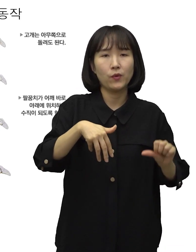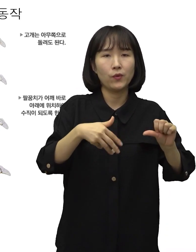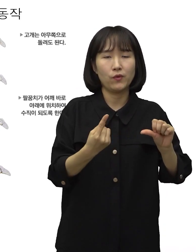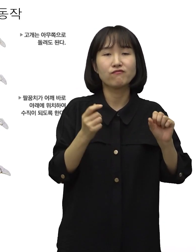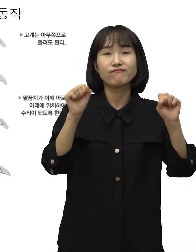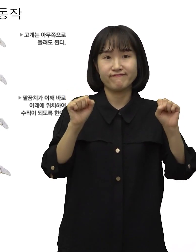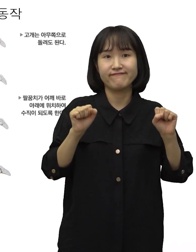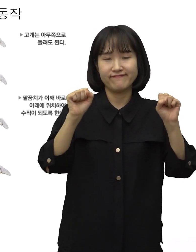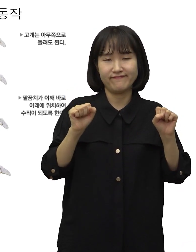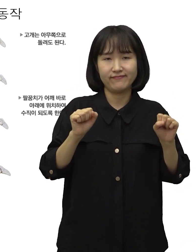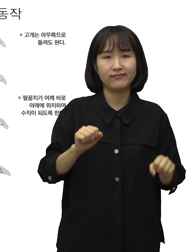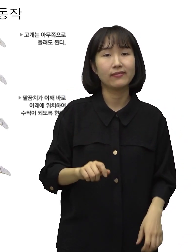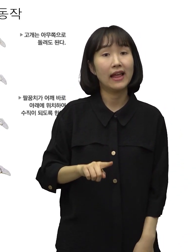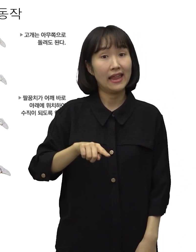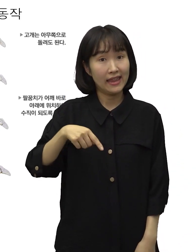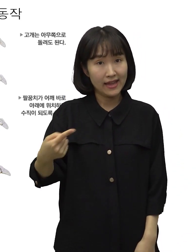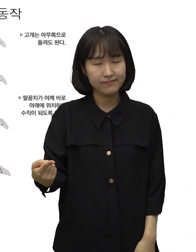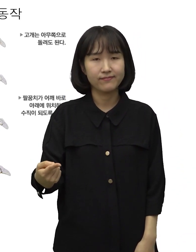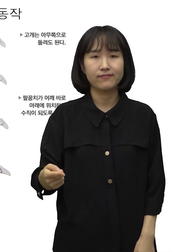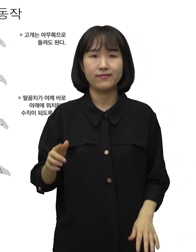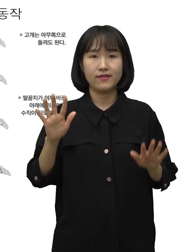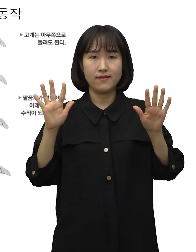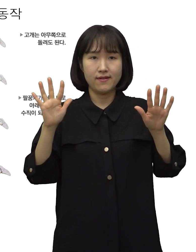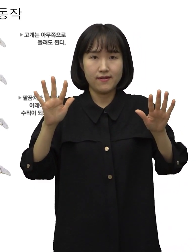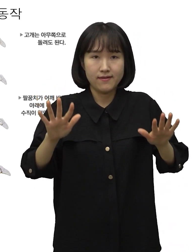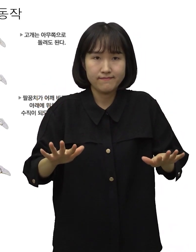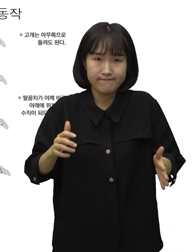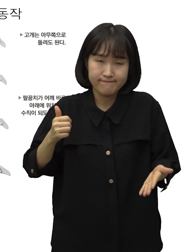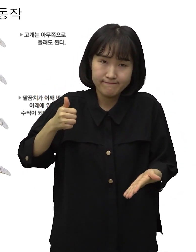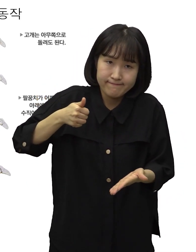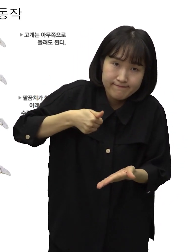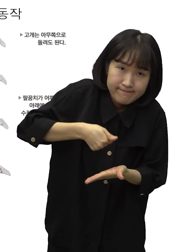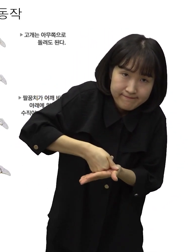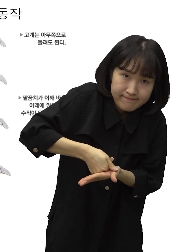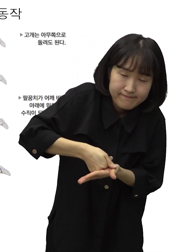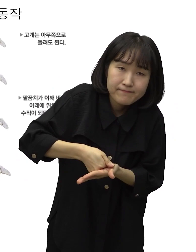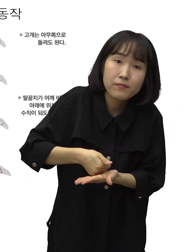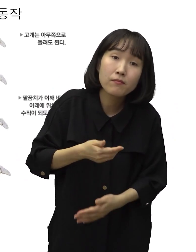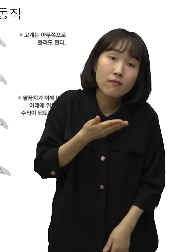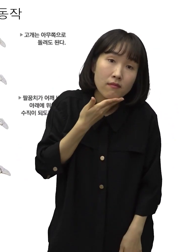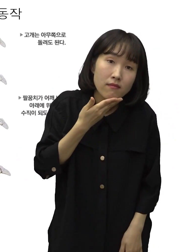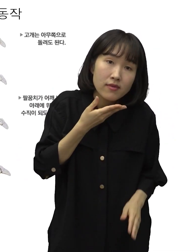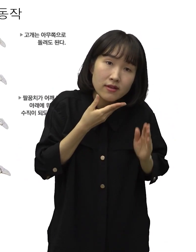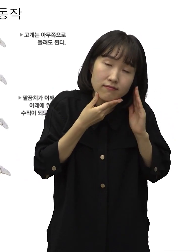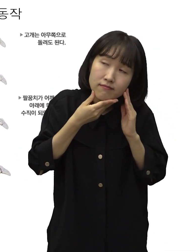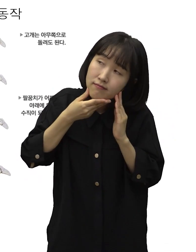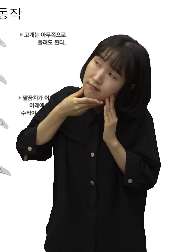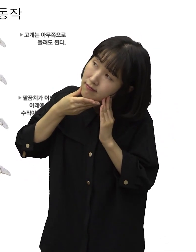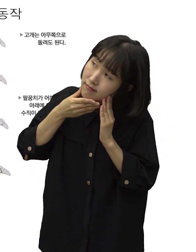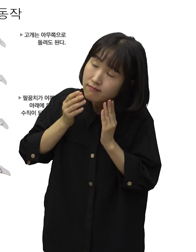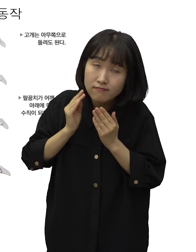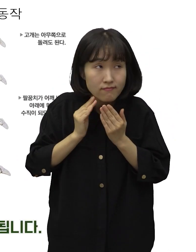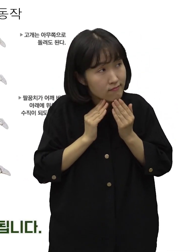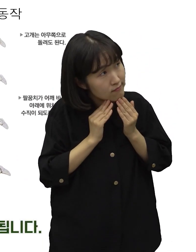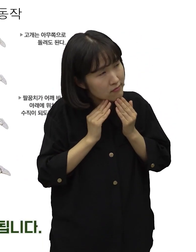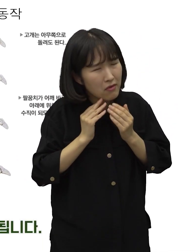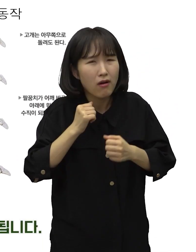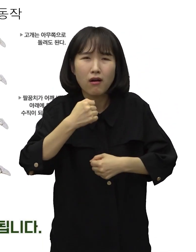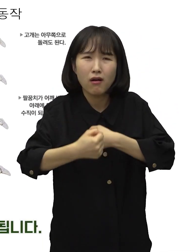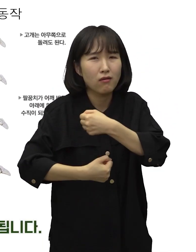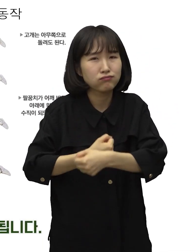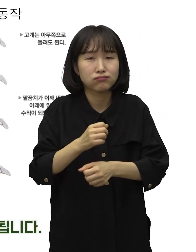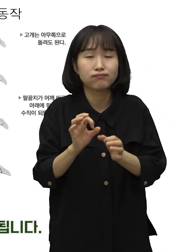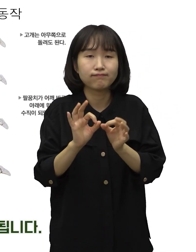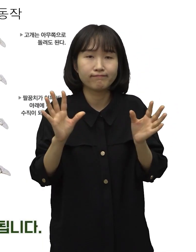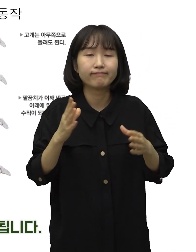다음은 엎드려서 하는 신전 동작입니다. 1단계는 엎드린 상태로 고개를 편한 쪽, 오른쪽,